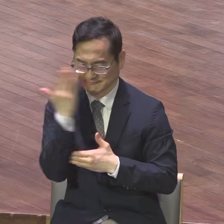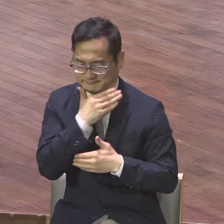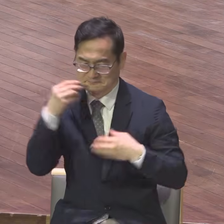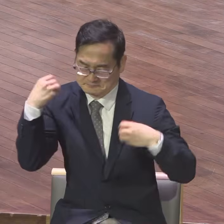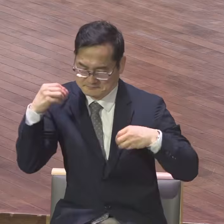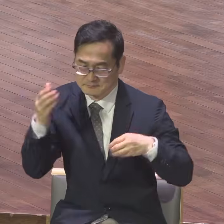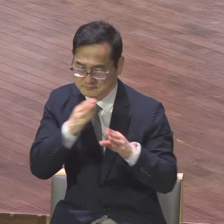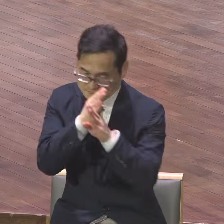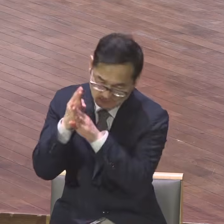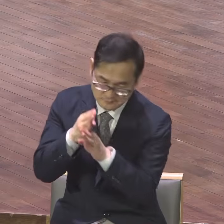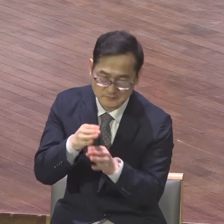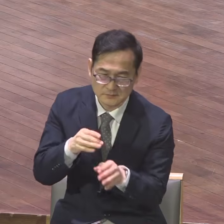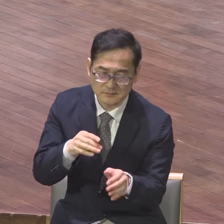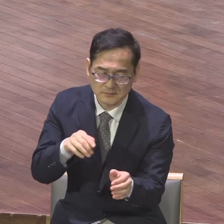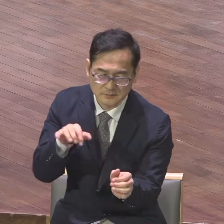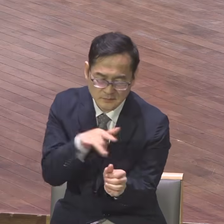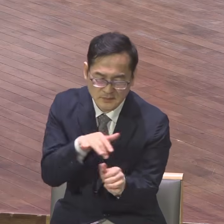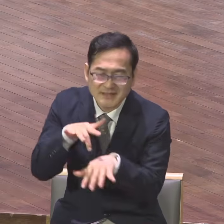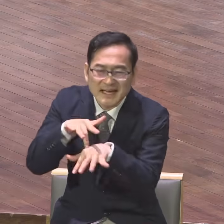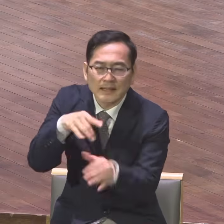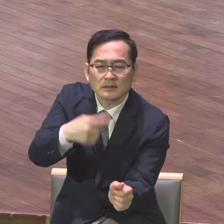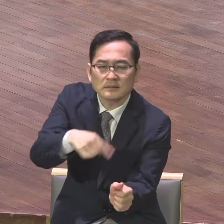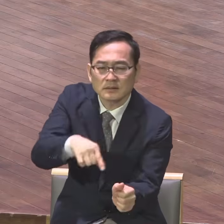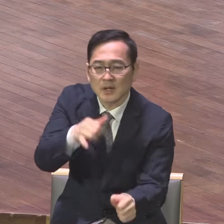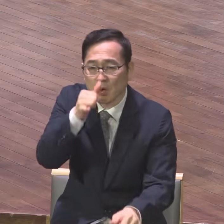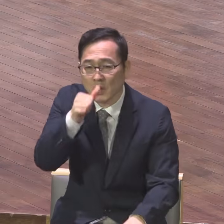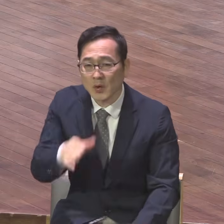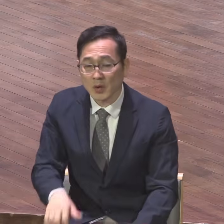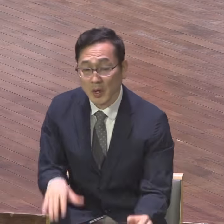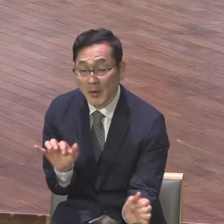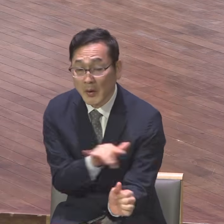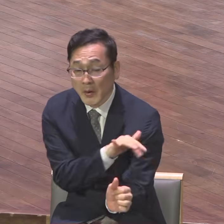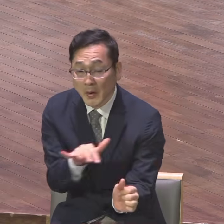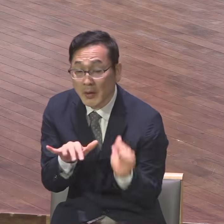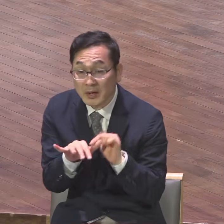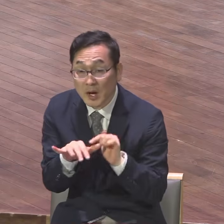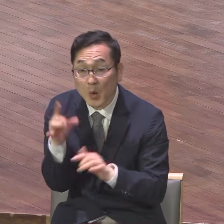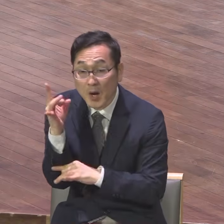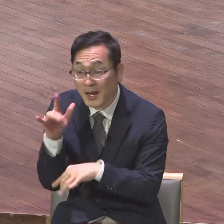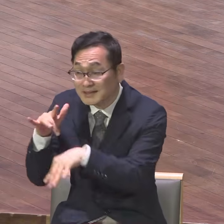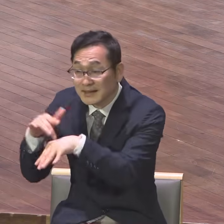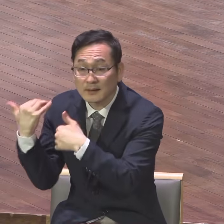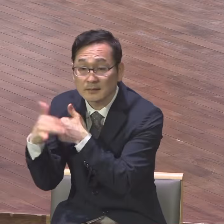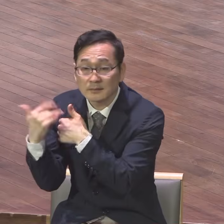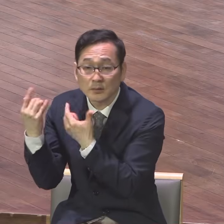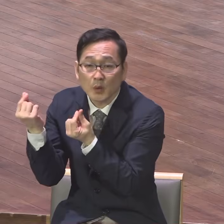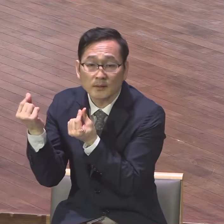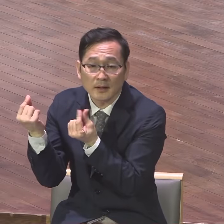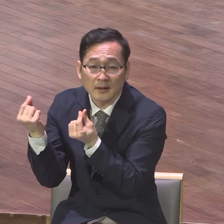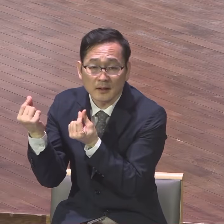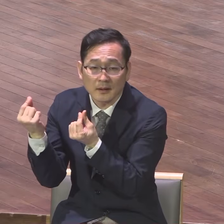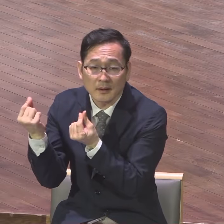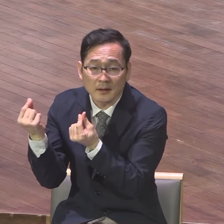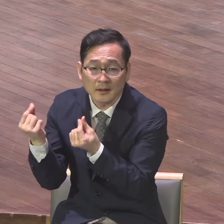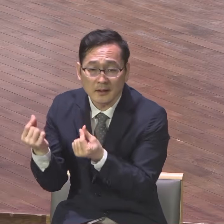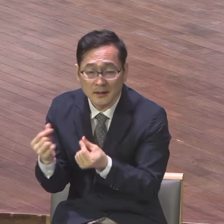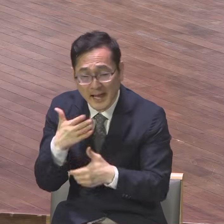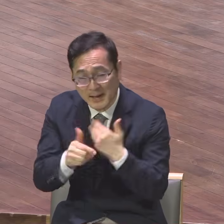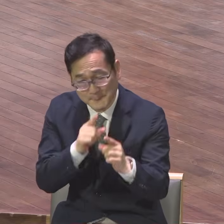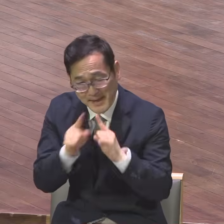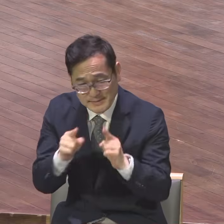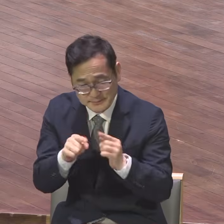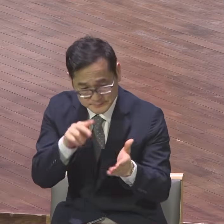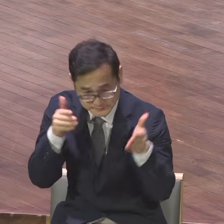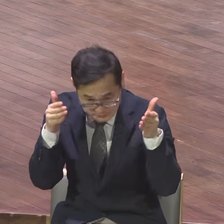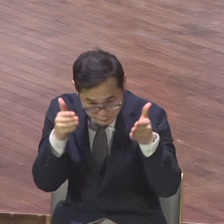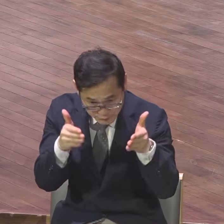있어요. 미혹하는 것은요 마귀의 본질입니다. 어떻게 해서든지 성도들이 말씀 붙잡지 못하도록, 말씀 잡지